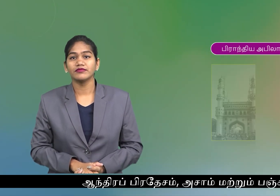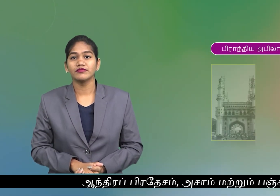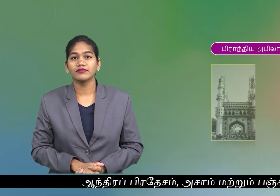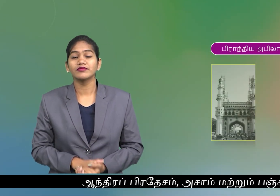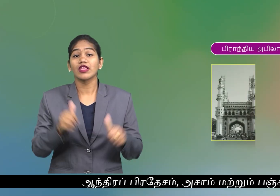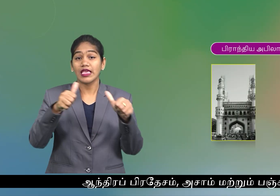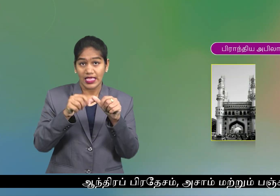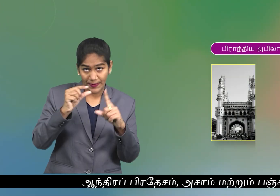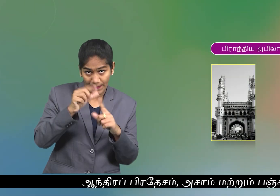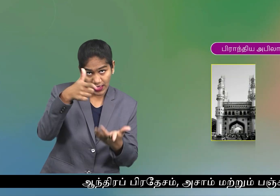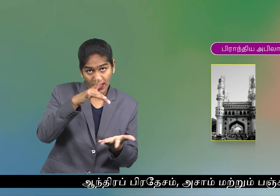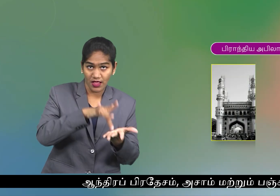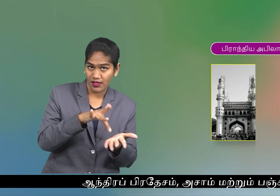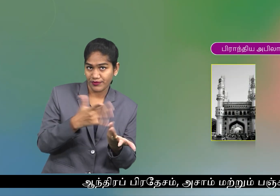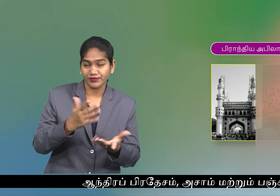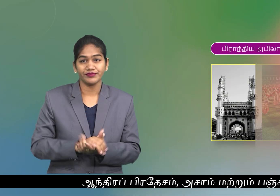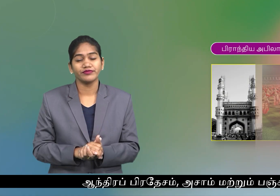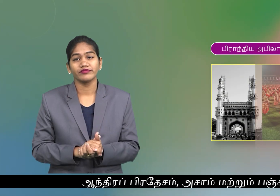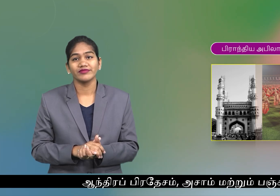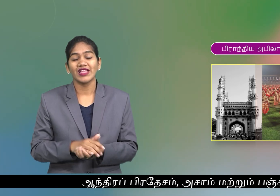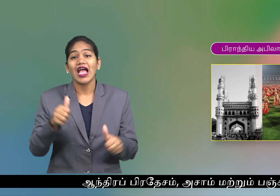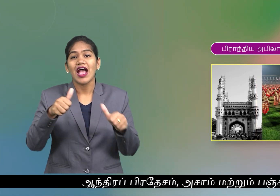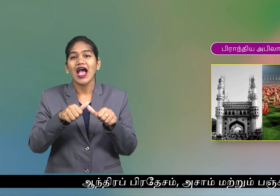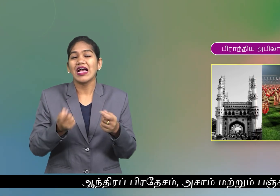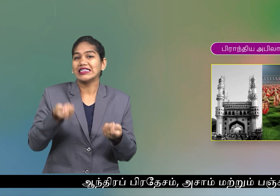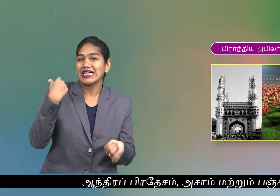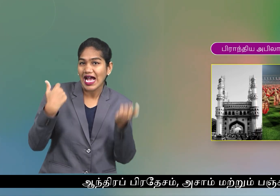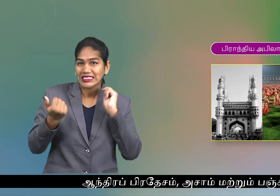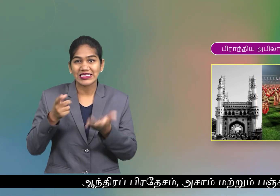ஆந்திர பிரதேசம், அஸ்ஸாம் மற்றும் பஞ்சாப்.